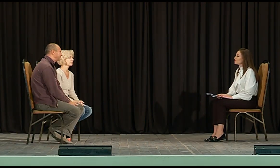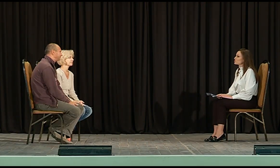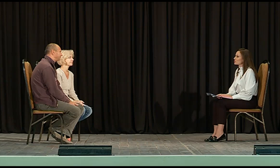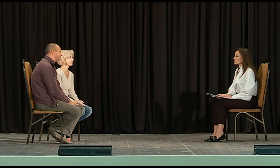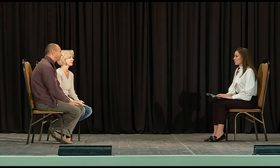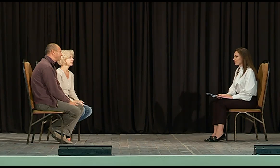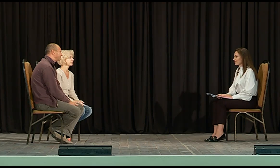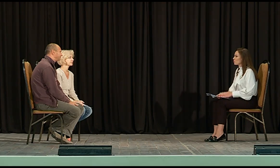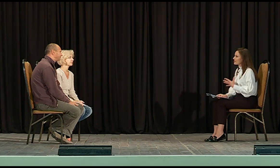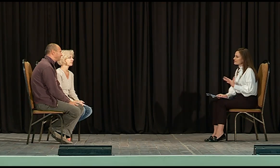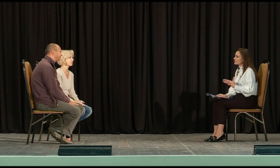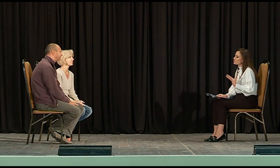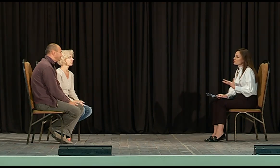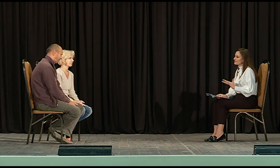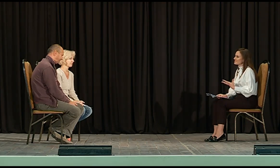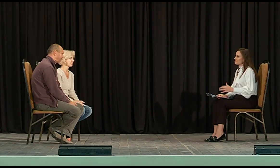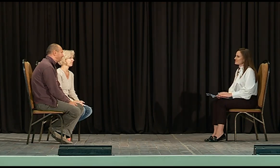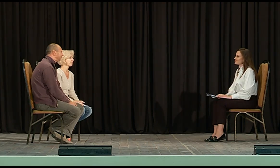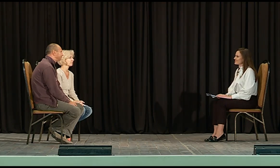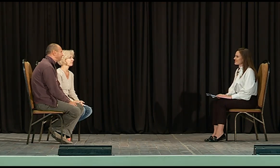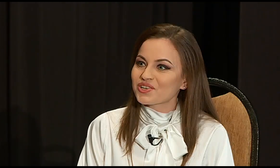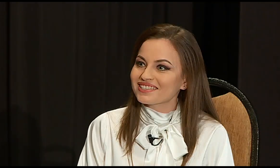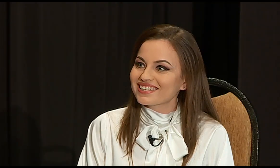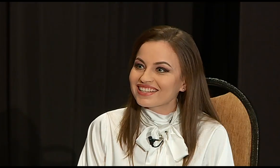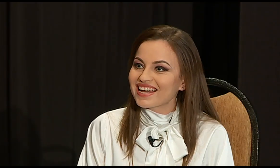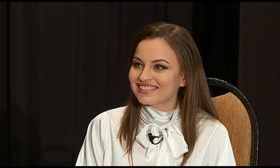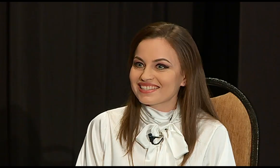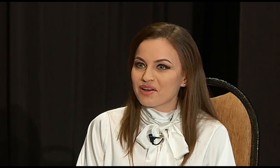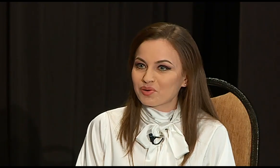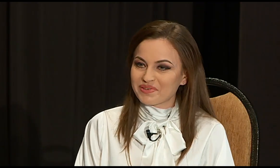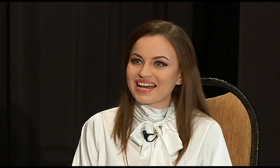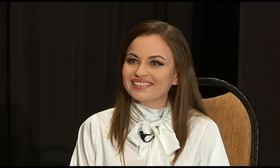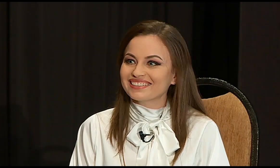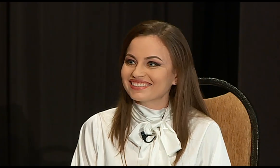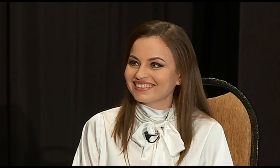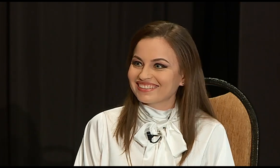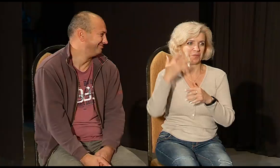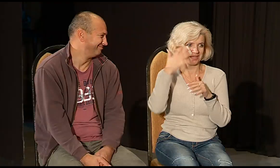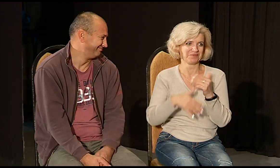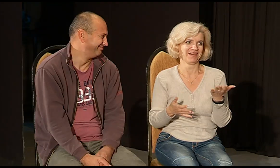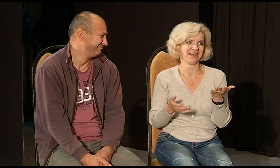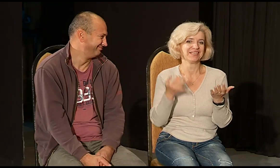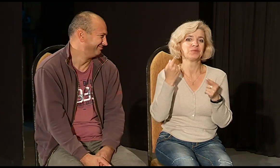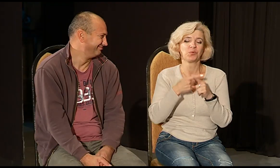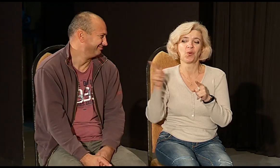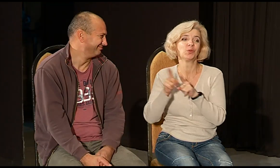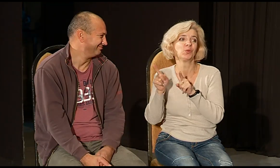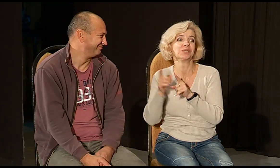băncile școlii. Cum ați reușit să mențineți această relație apropiată? Prin înțelegere. Noi tot timpul am găsit